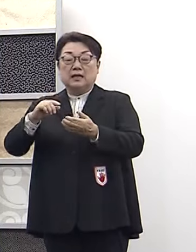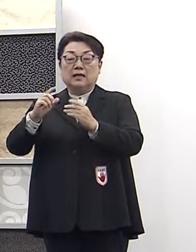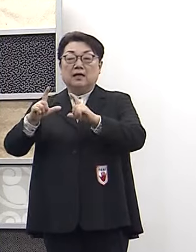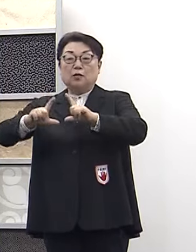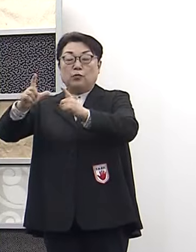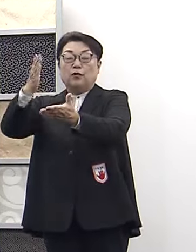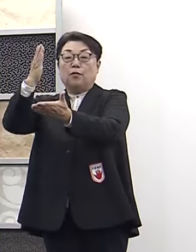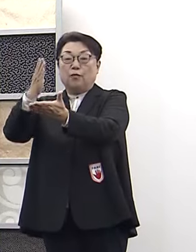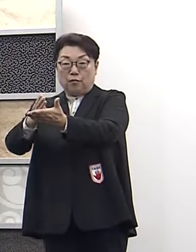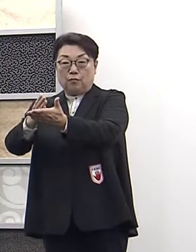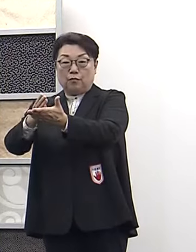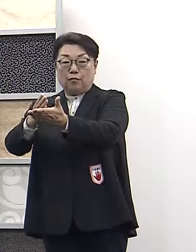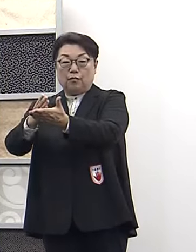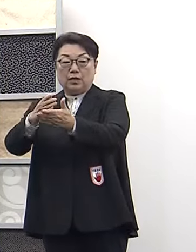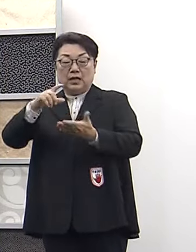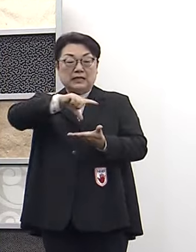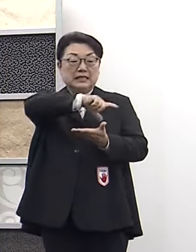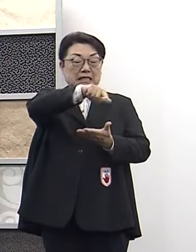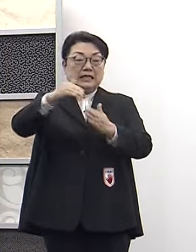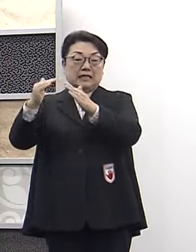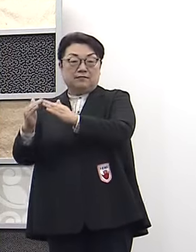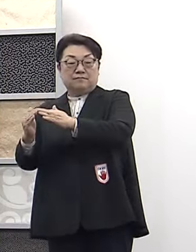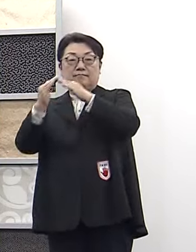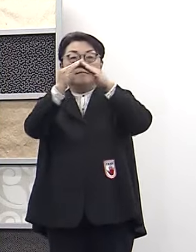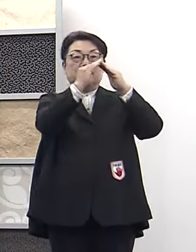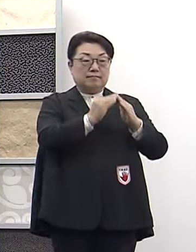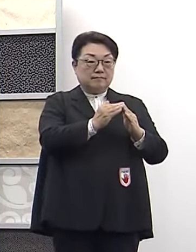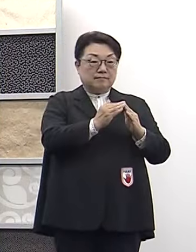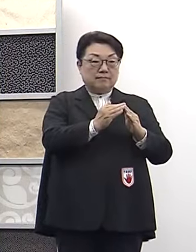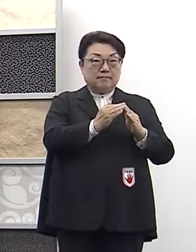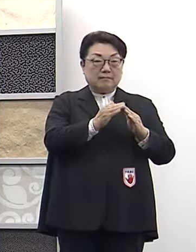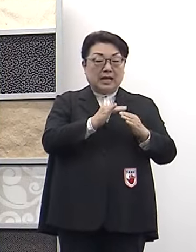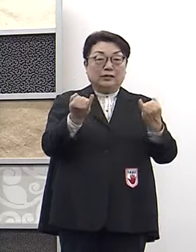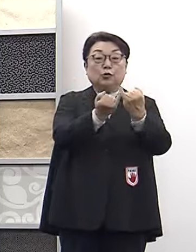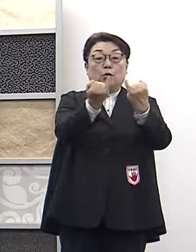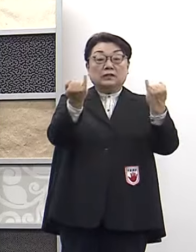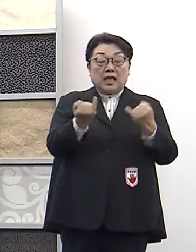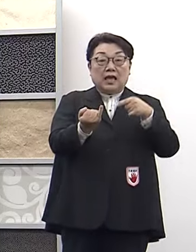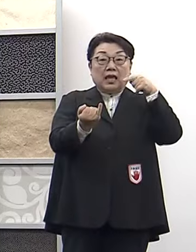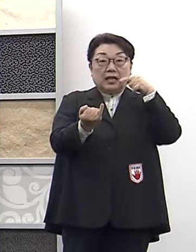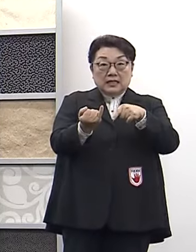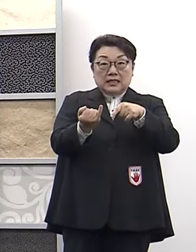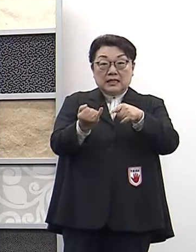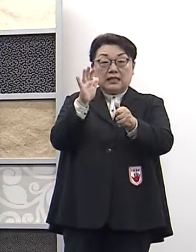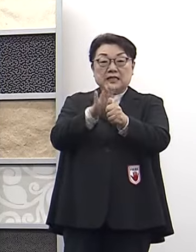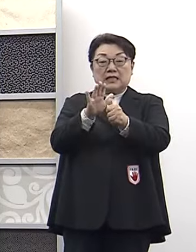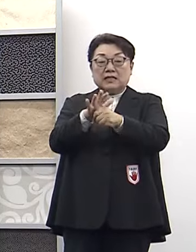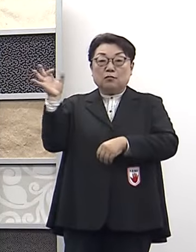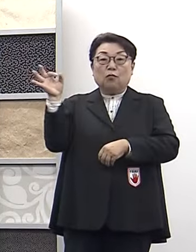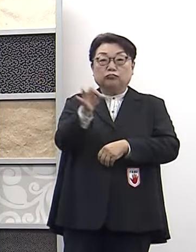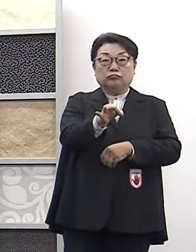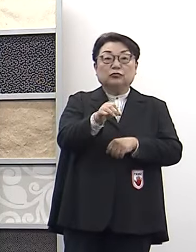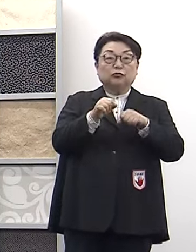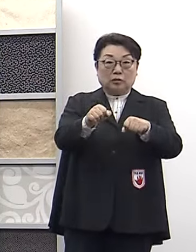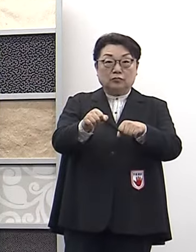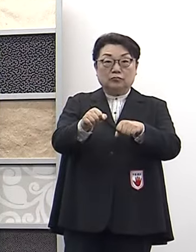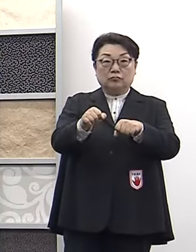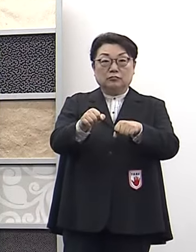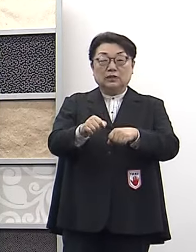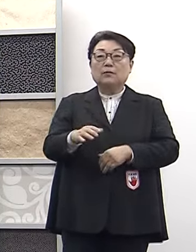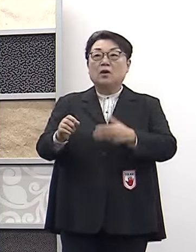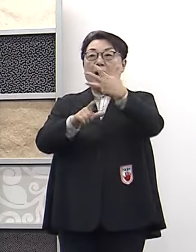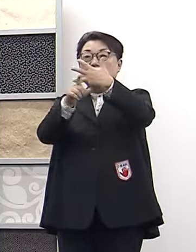身女性に対して、支援金を支給するという、方向で検討をしていましたが、8月30日に、実質